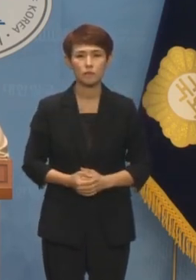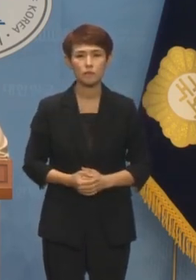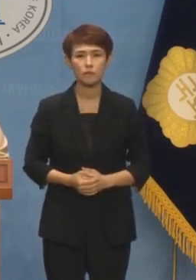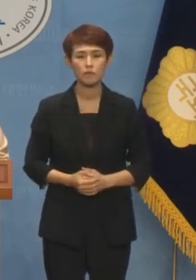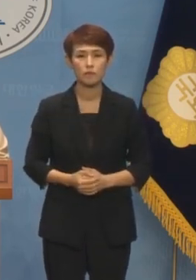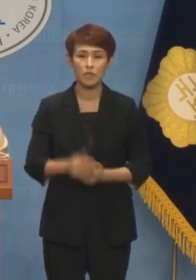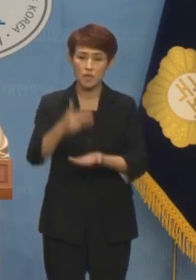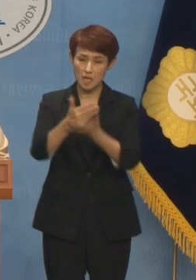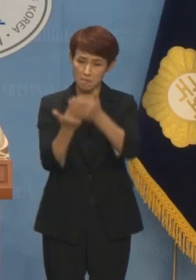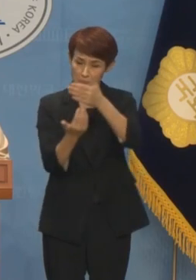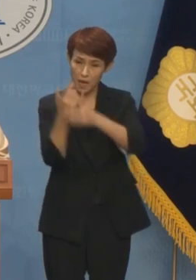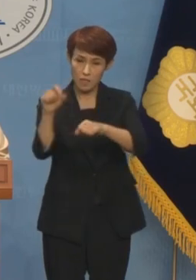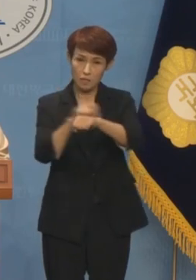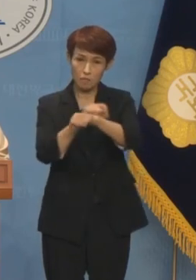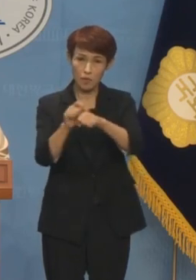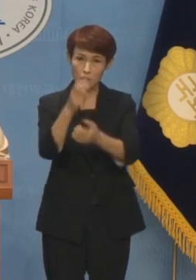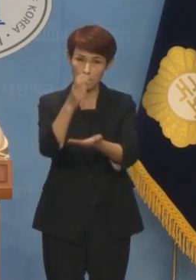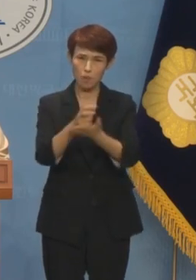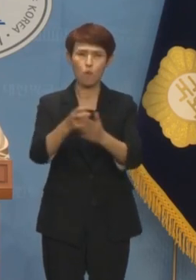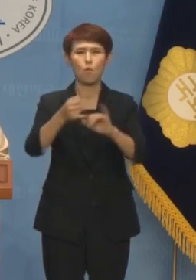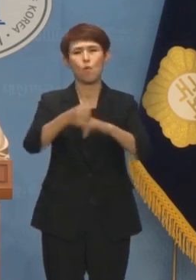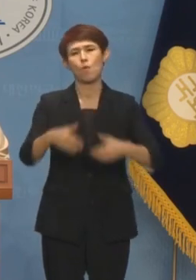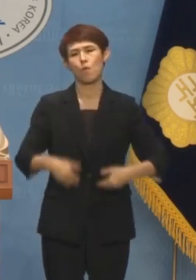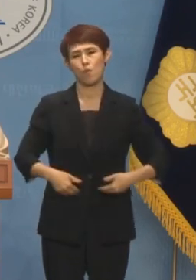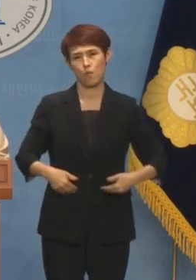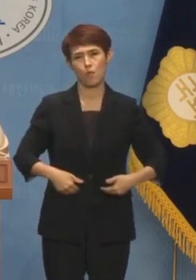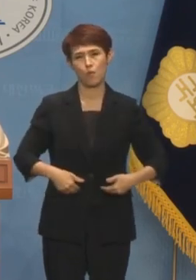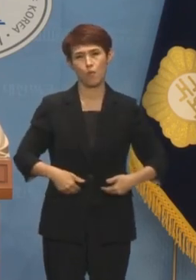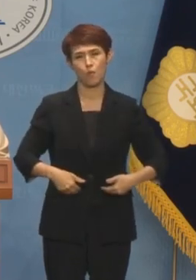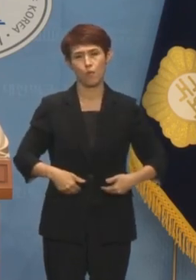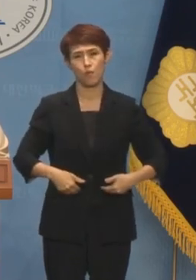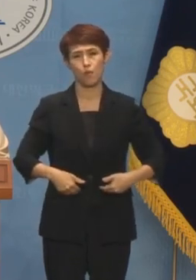그래서 이태원 참사 특별법이 필요합니다.